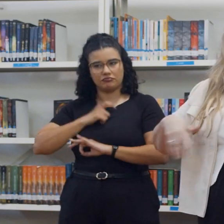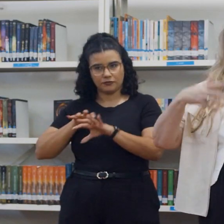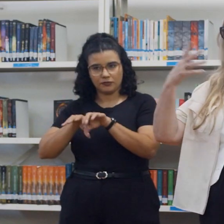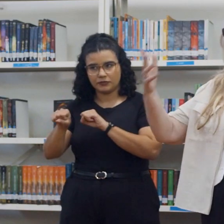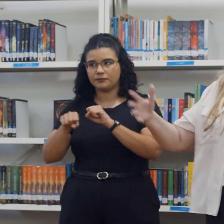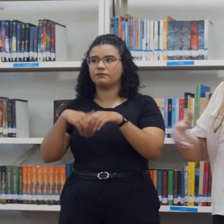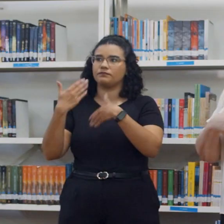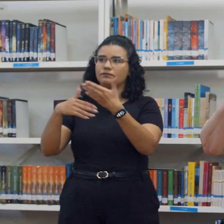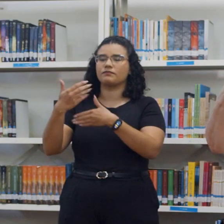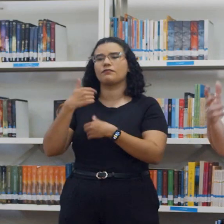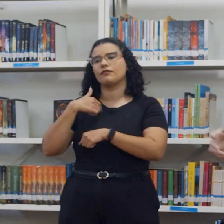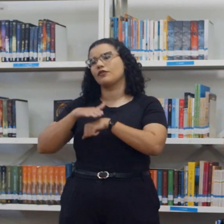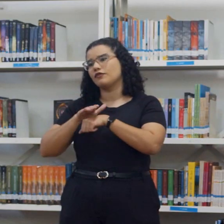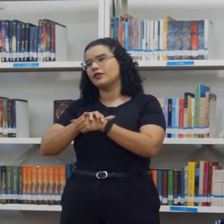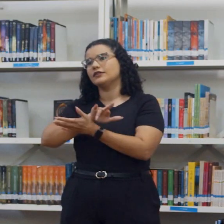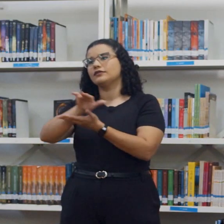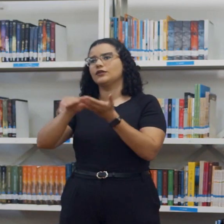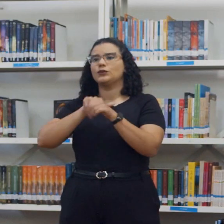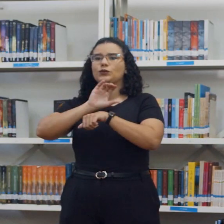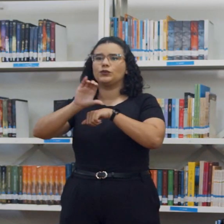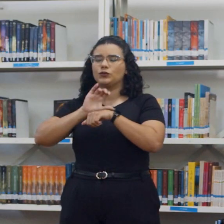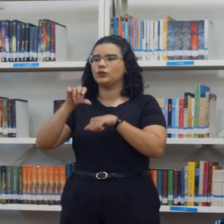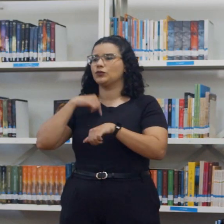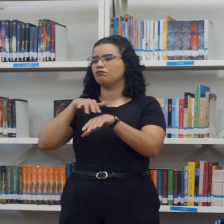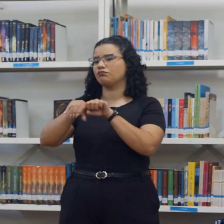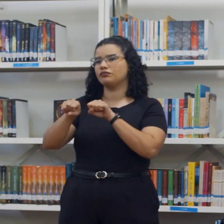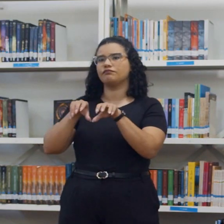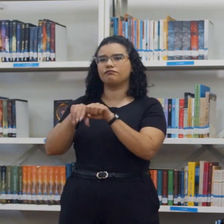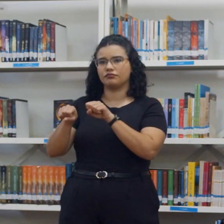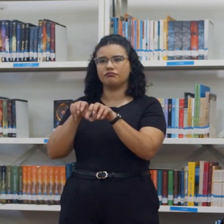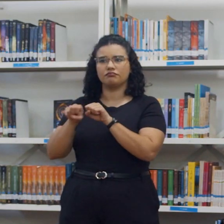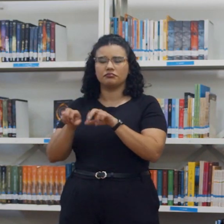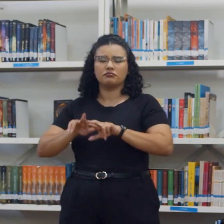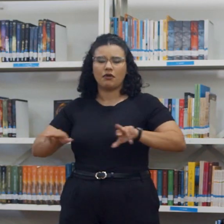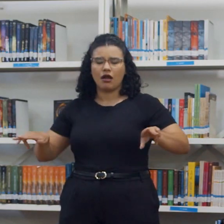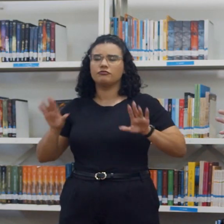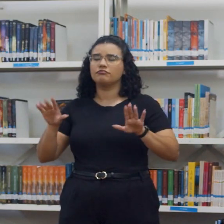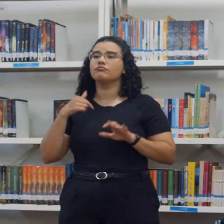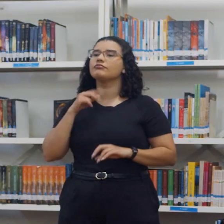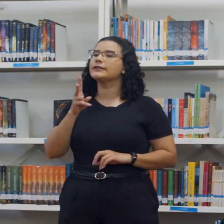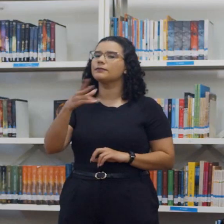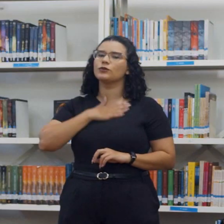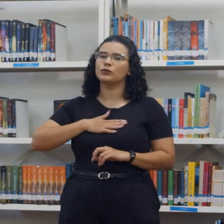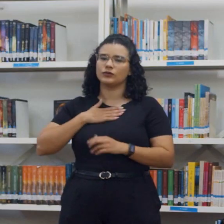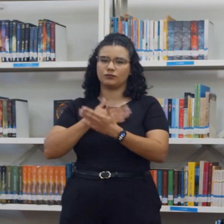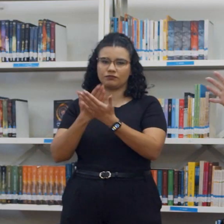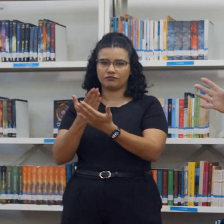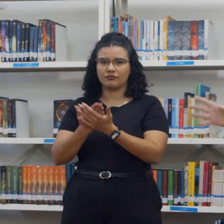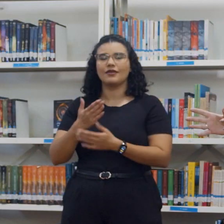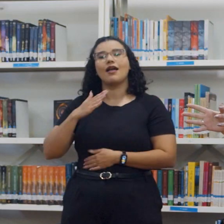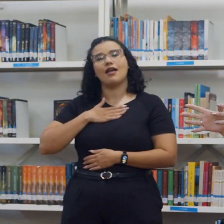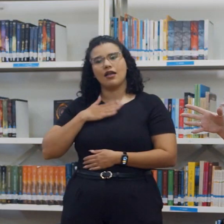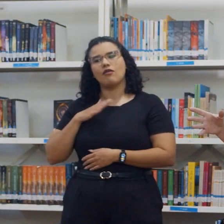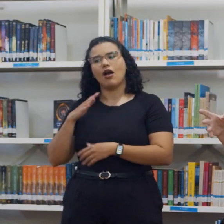e fui fazendo uma série de especializações e cursos e assim eu sempre gostei de estudar. Apesar de ser artista plástica, eu fiz